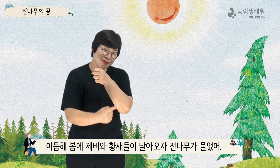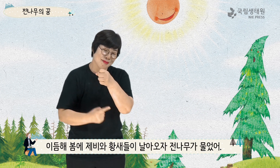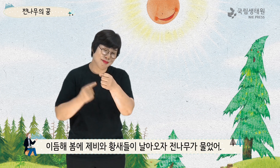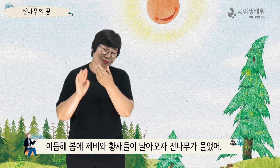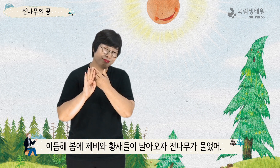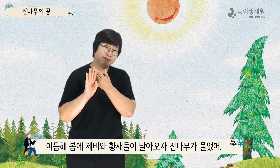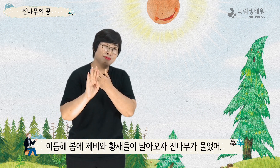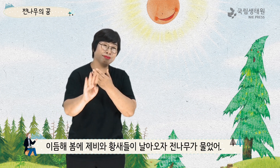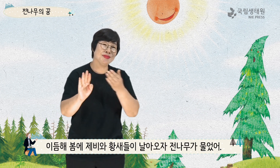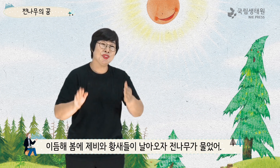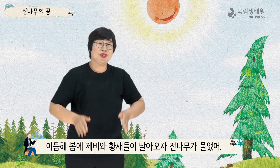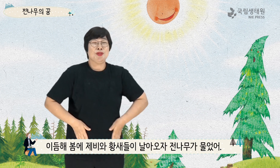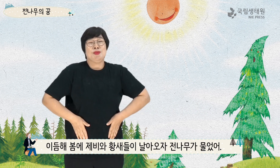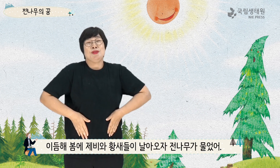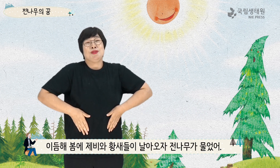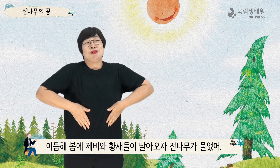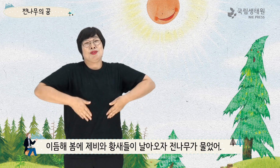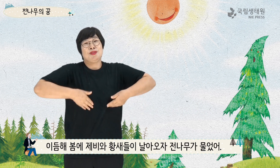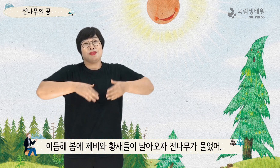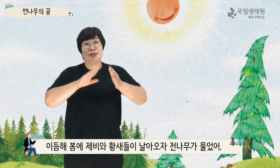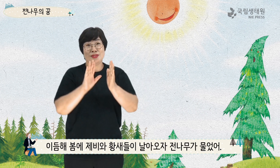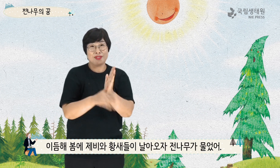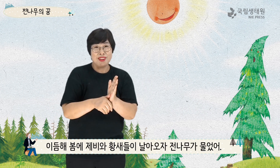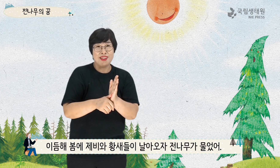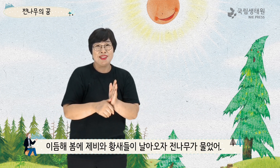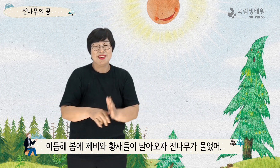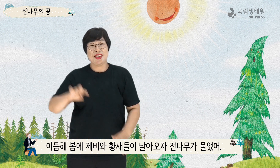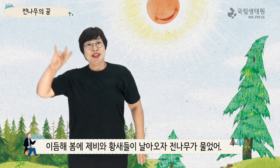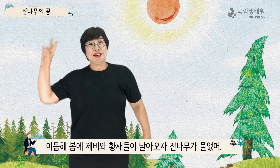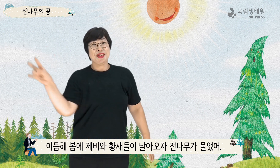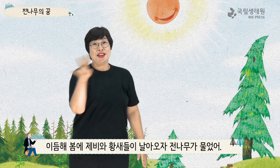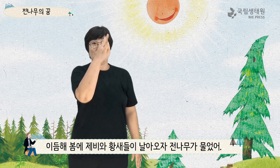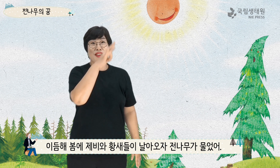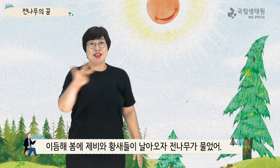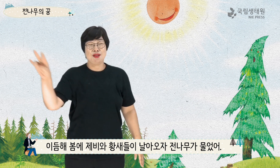이듬해 봄에 제비와 황새들이 날아오자 전나무가 물었어.